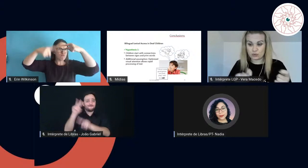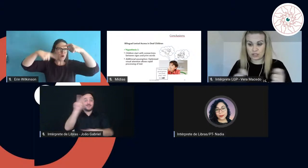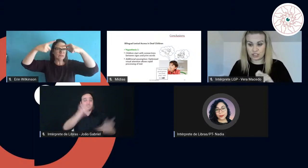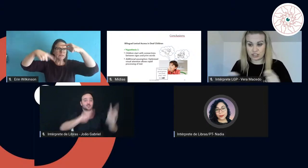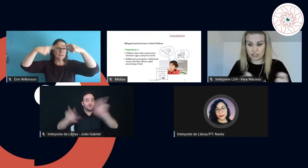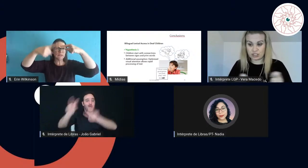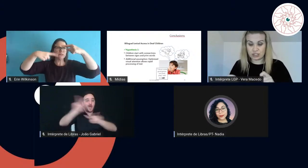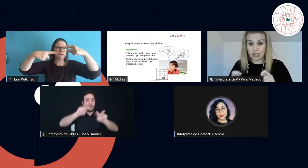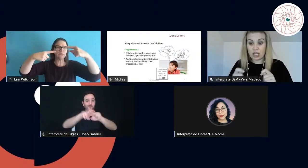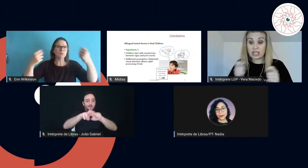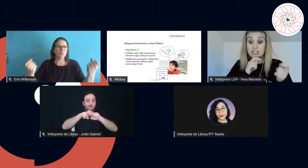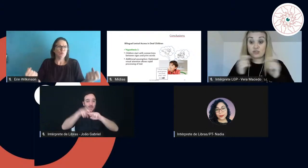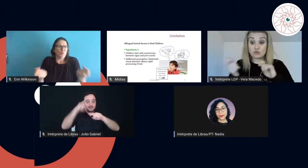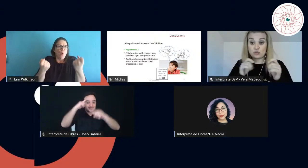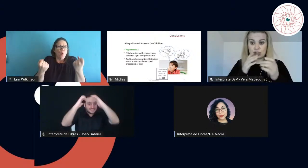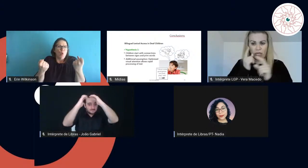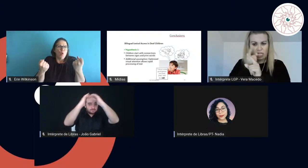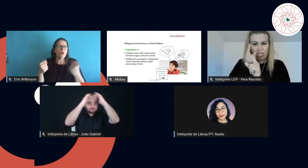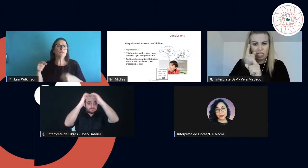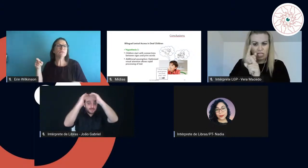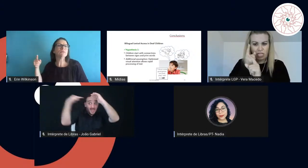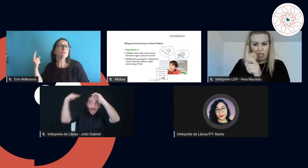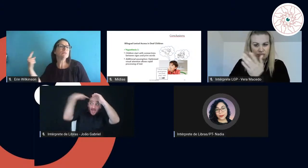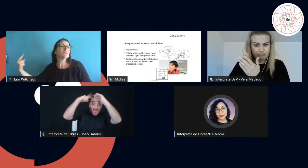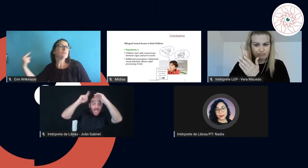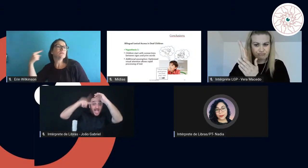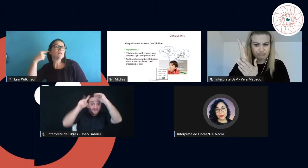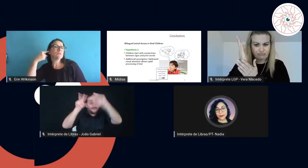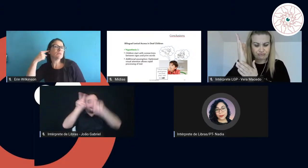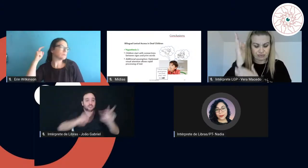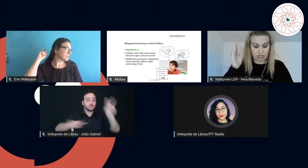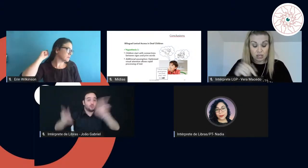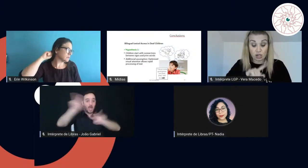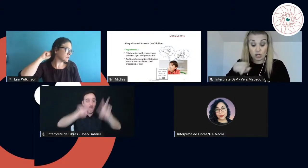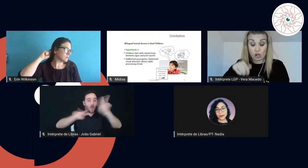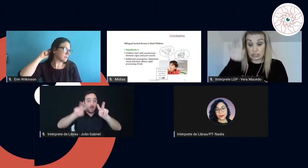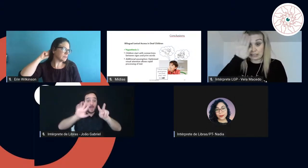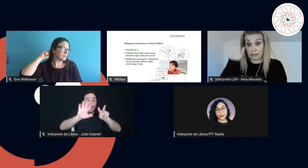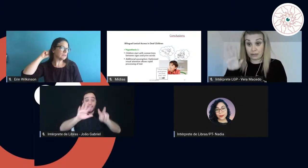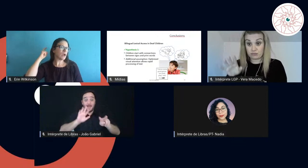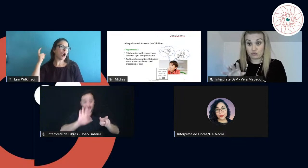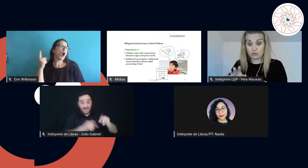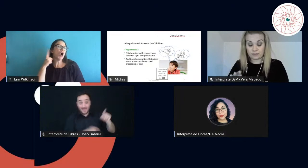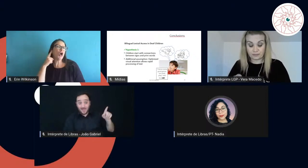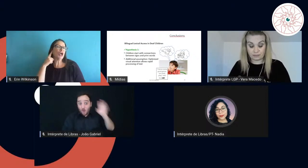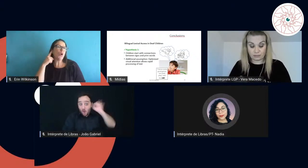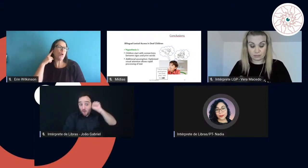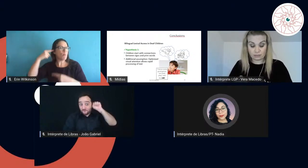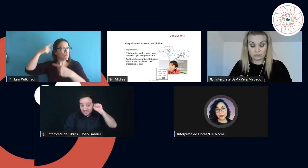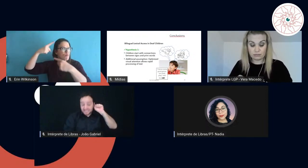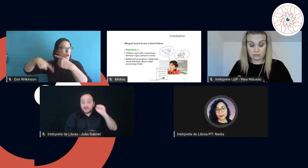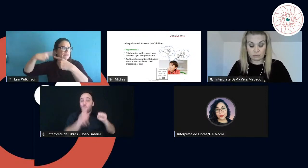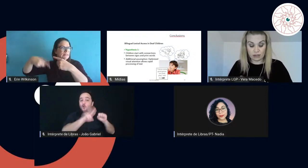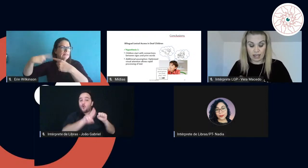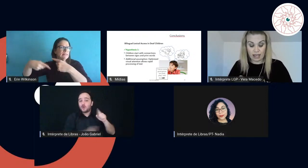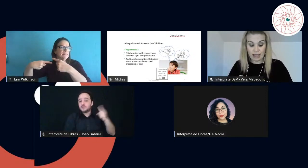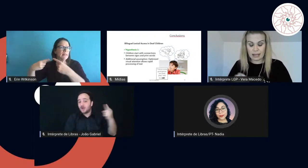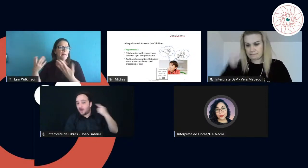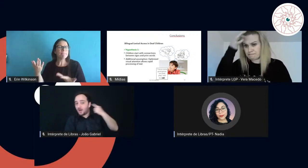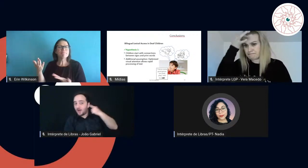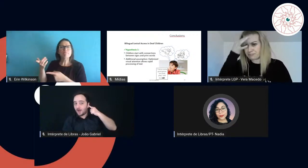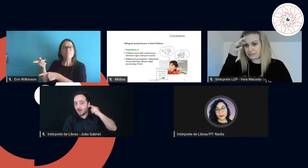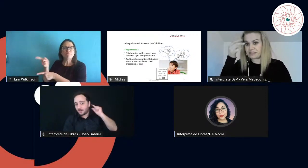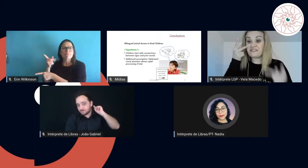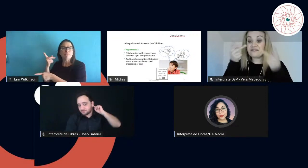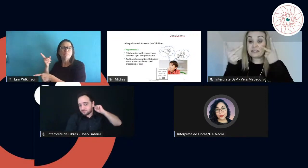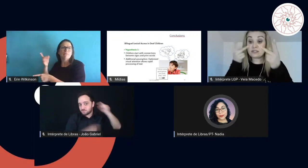elas permanecem e sabemos que aidade